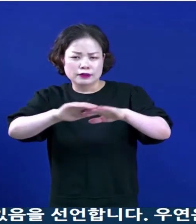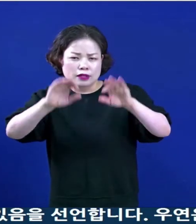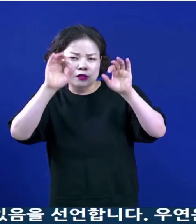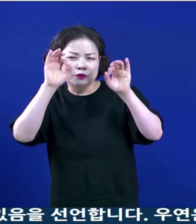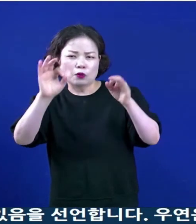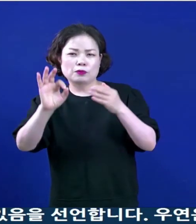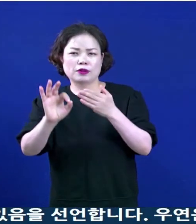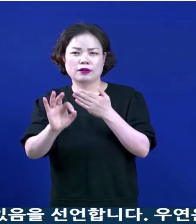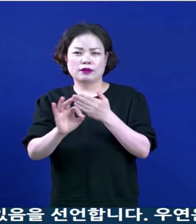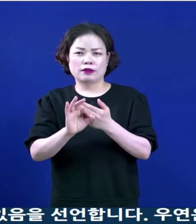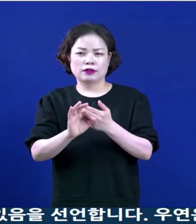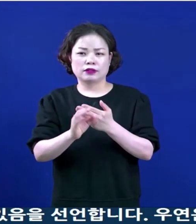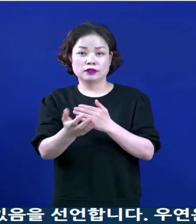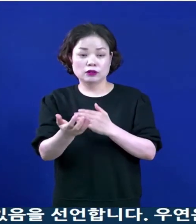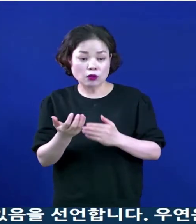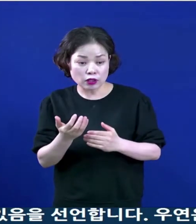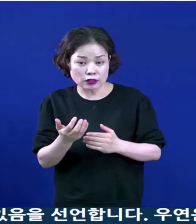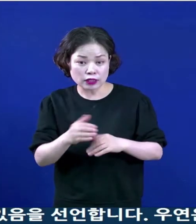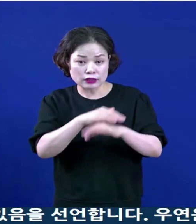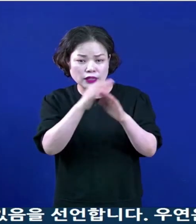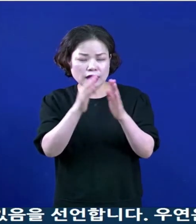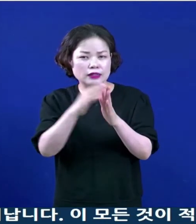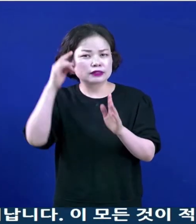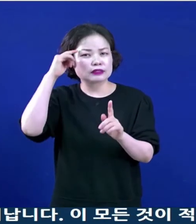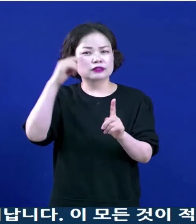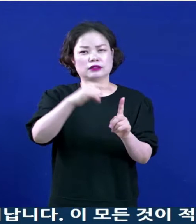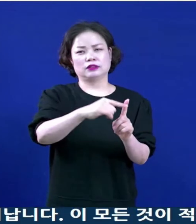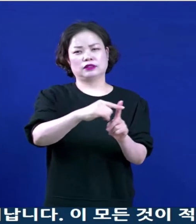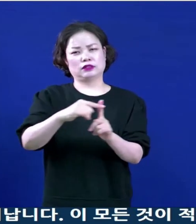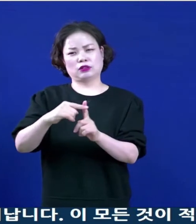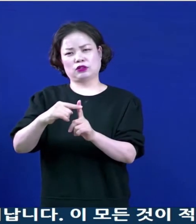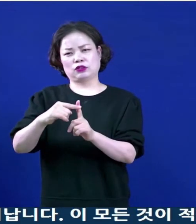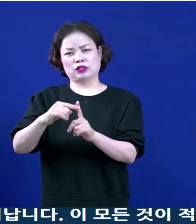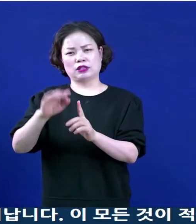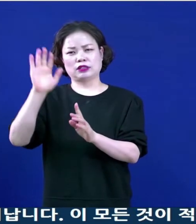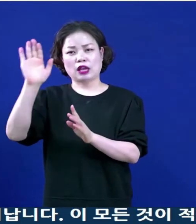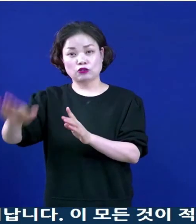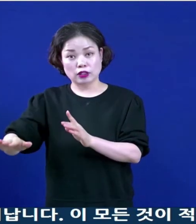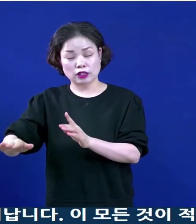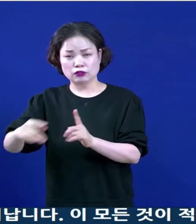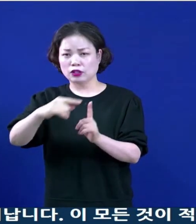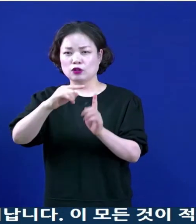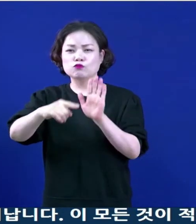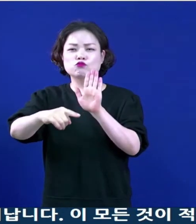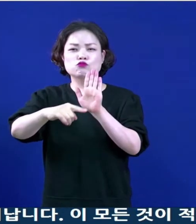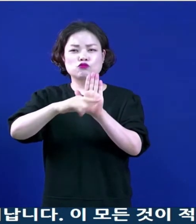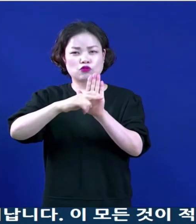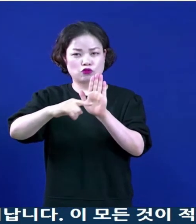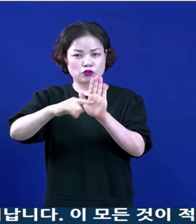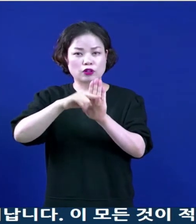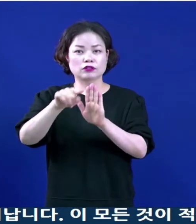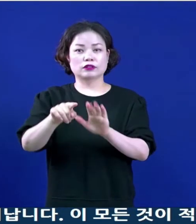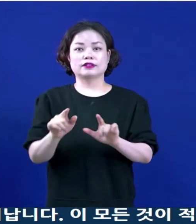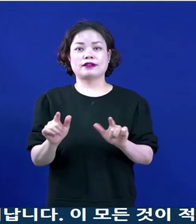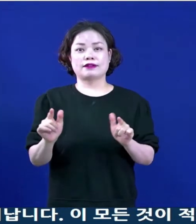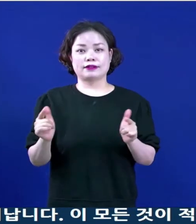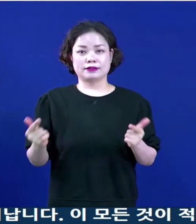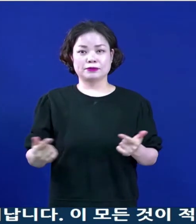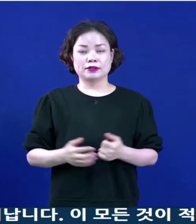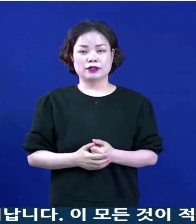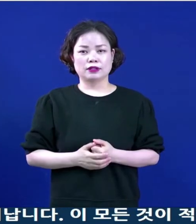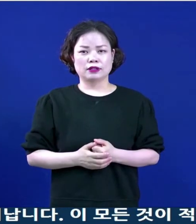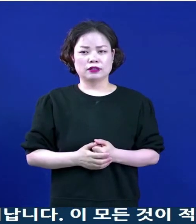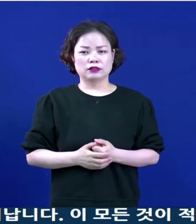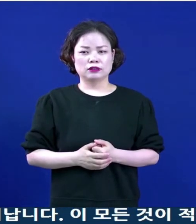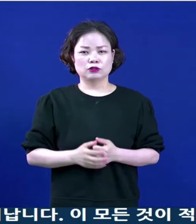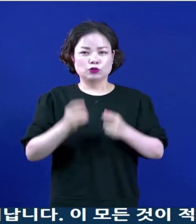살펴보면 앞에 나온다고 해서 다 긍정적인 것도 아니고 뒤에 나온다고 해서 다 부정적인 것이 아닙니다. 때로는